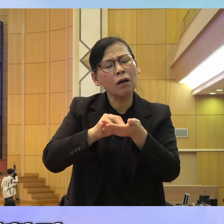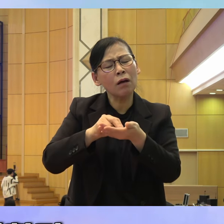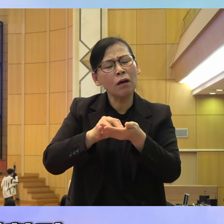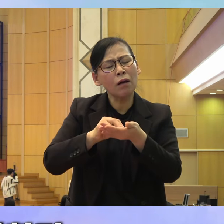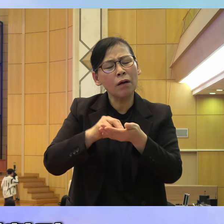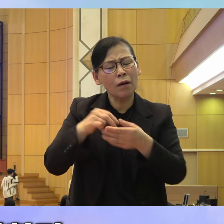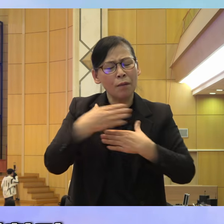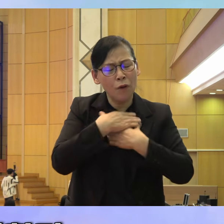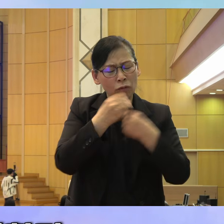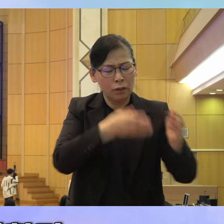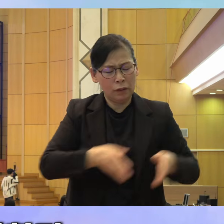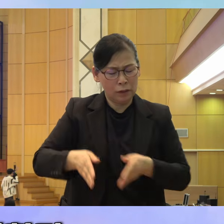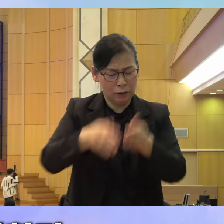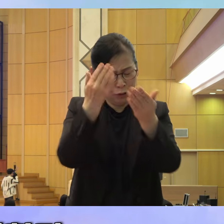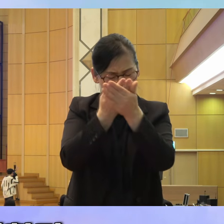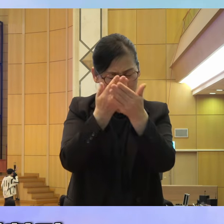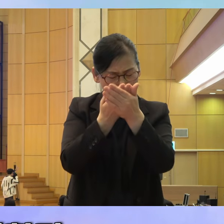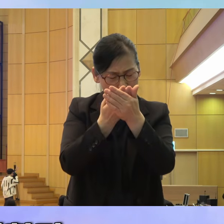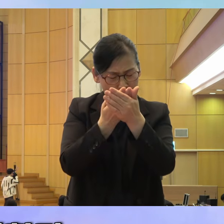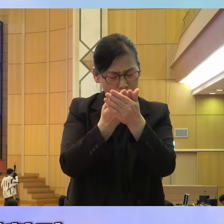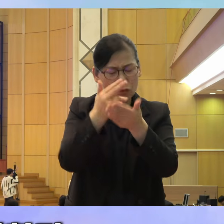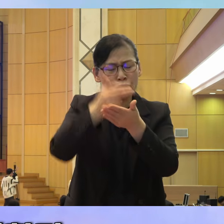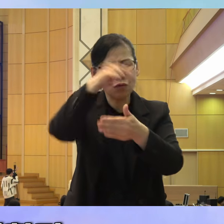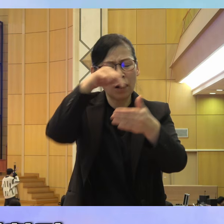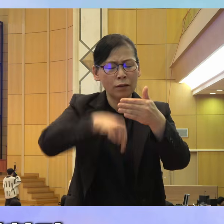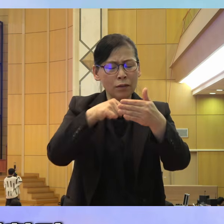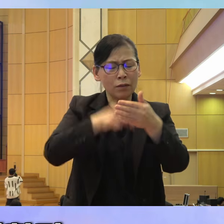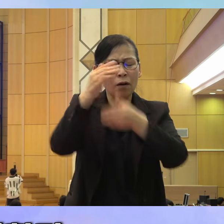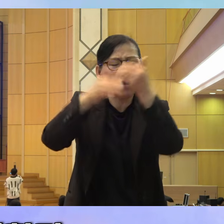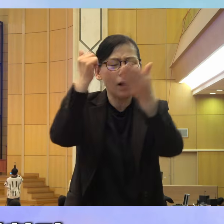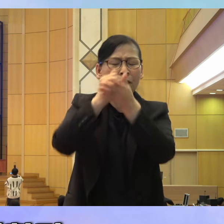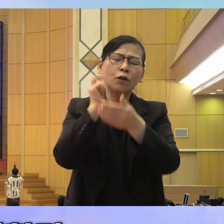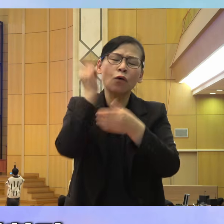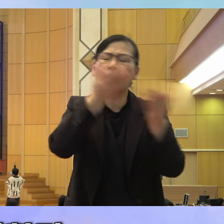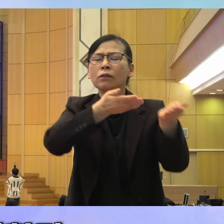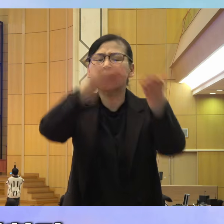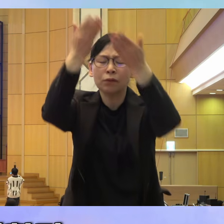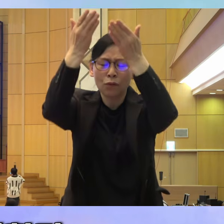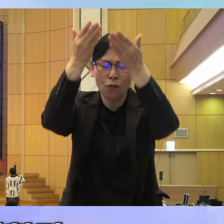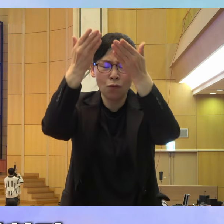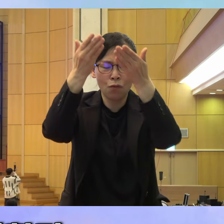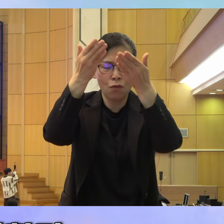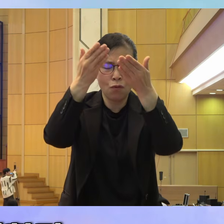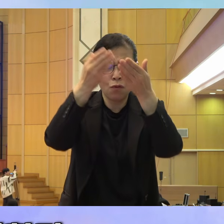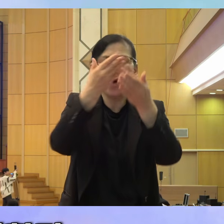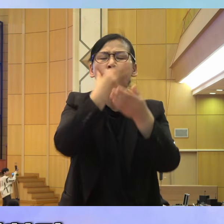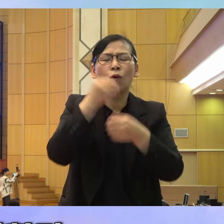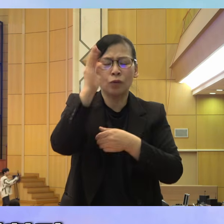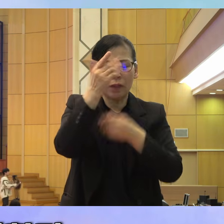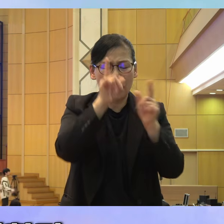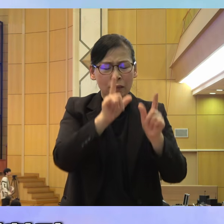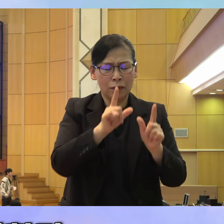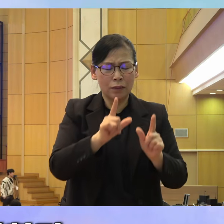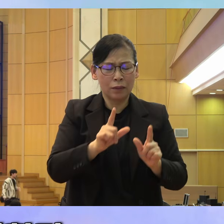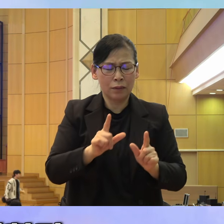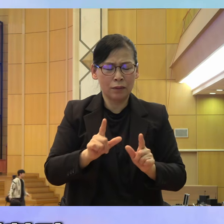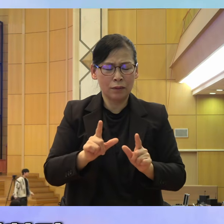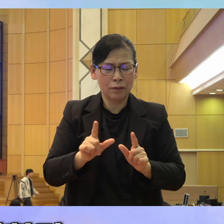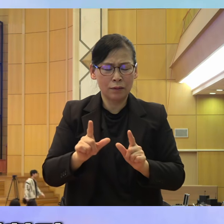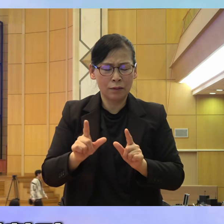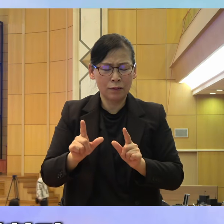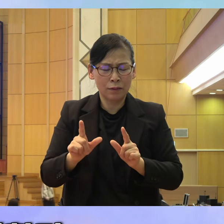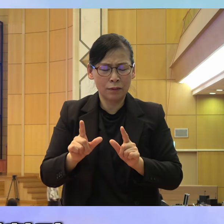길이 평탄하고 주 안에서 하나님께 영광 돌리고 복된